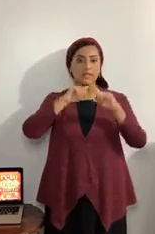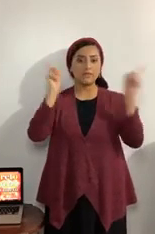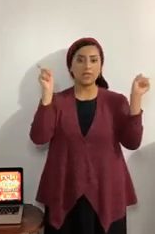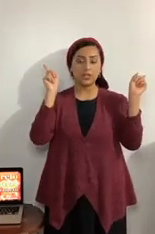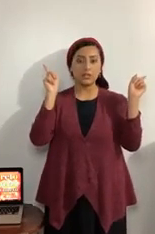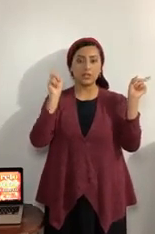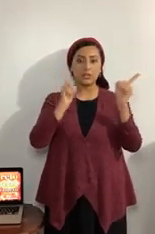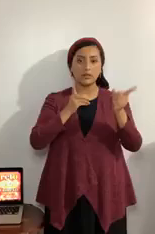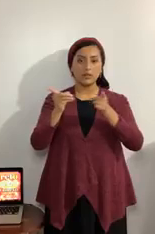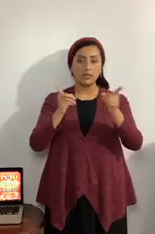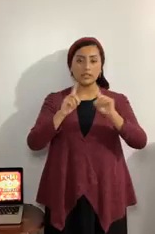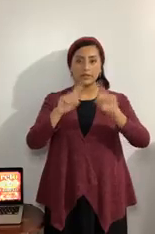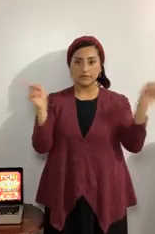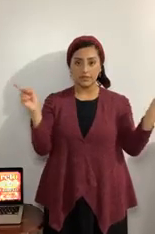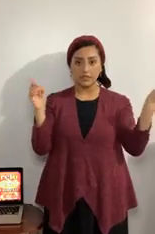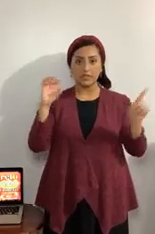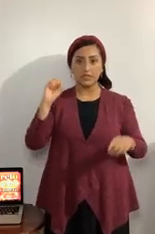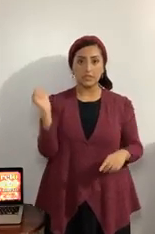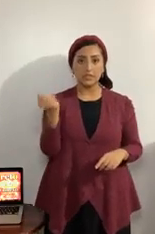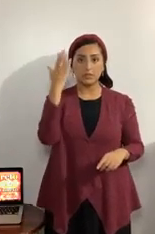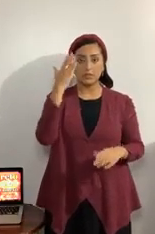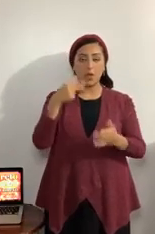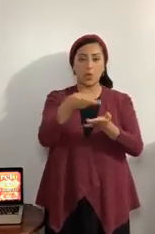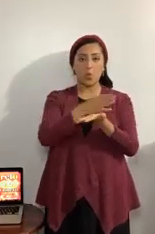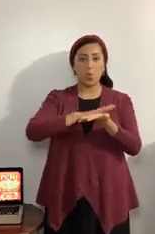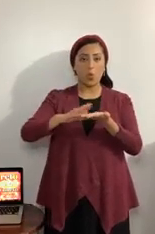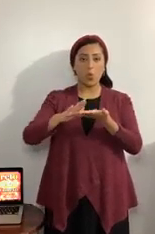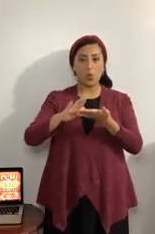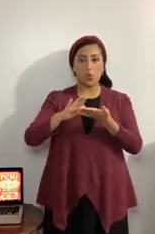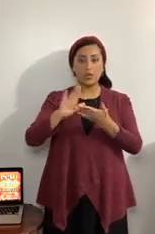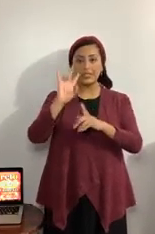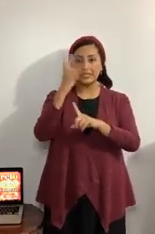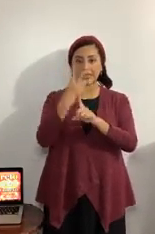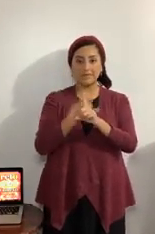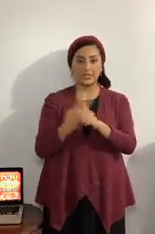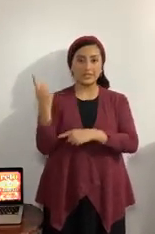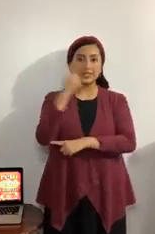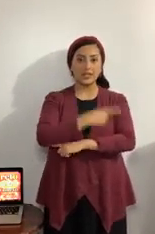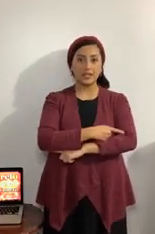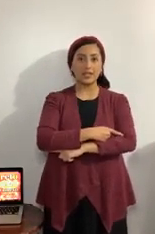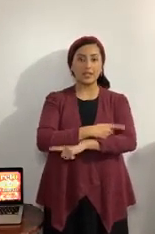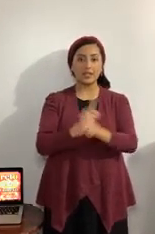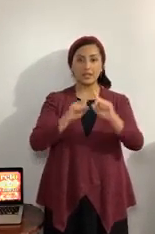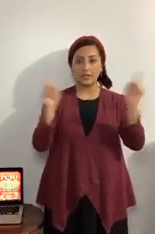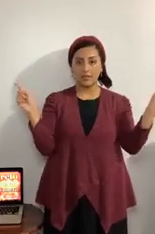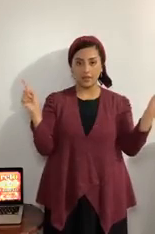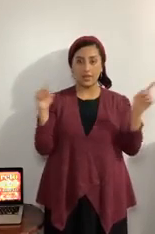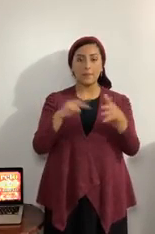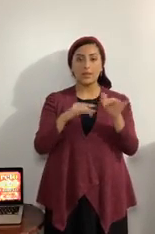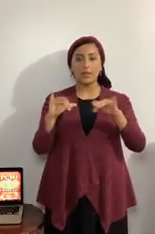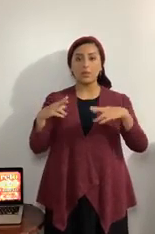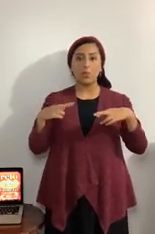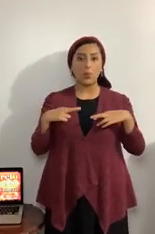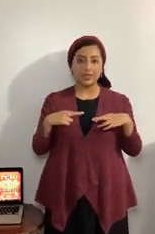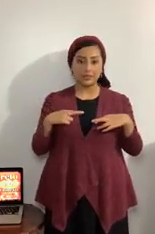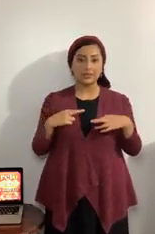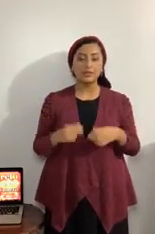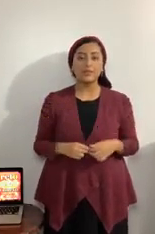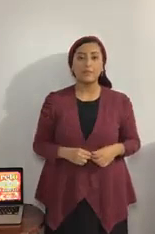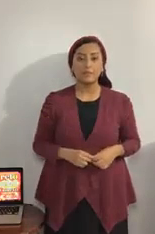diablo. El Shabbat es Sheba, de 7 días, y quiere decir también descanso o reposo.